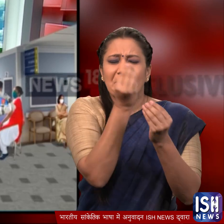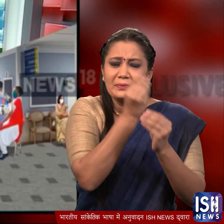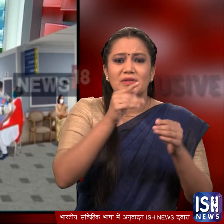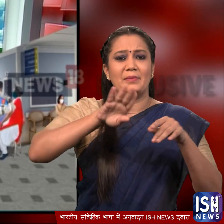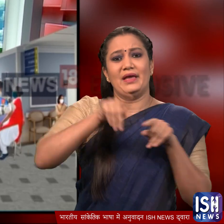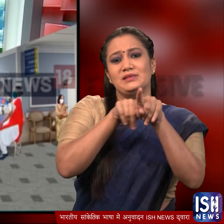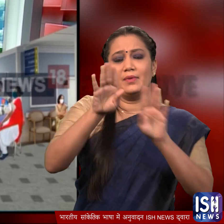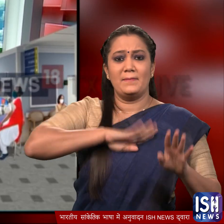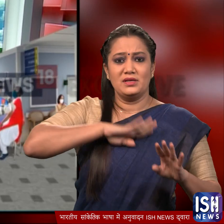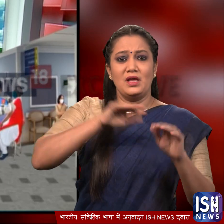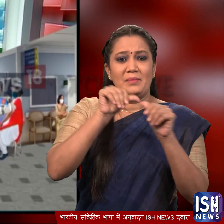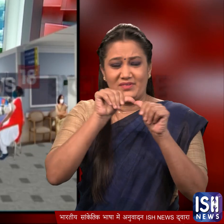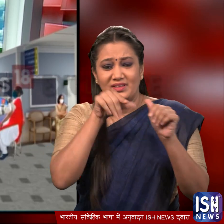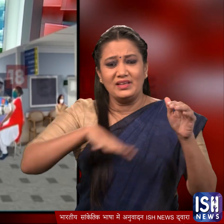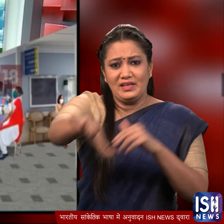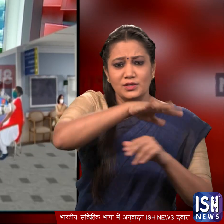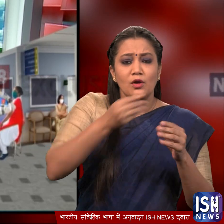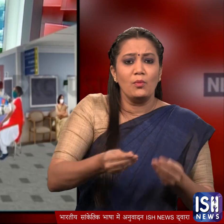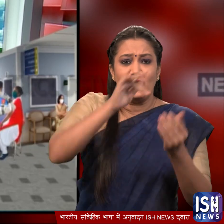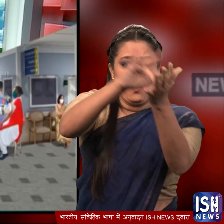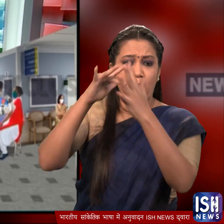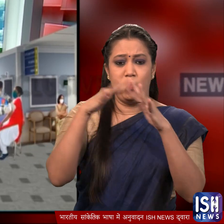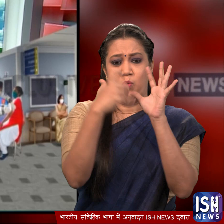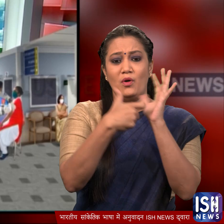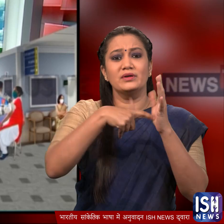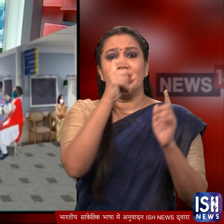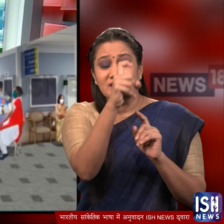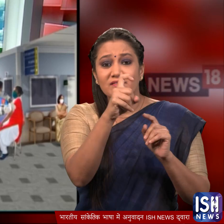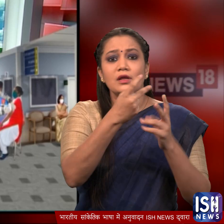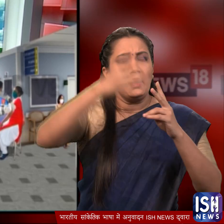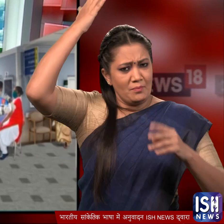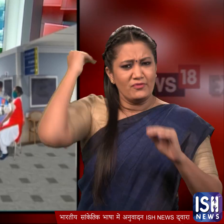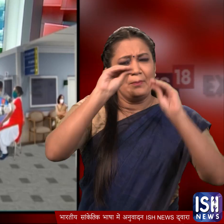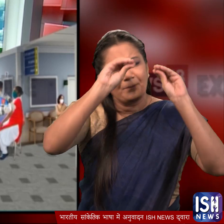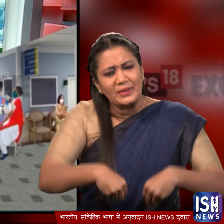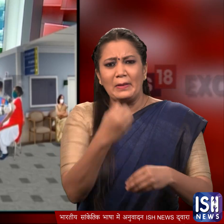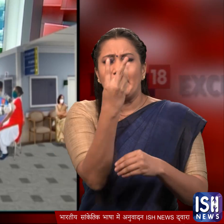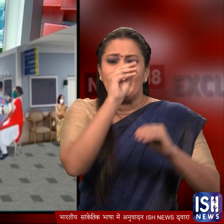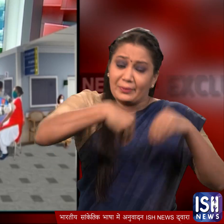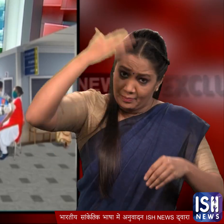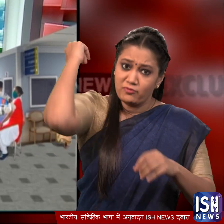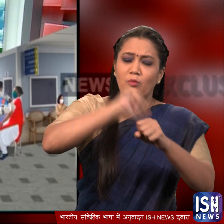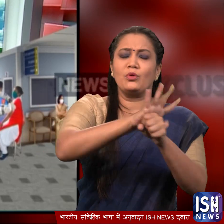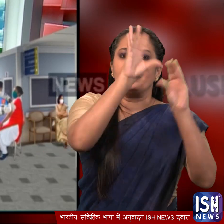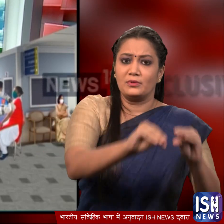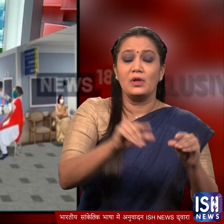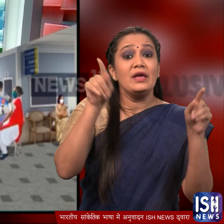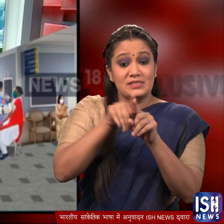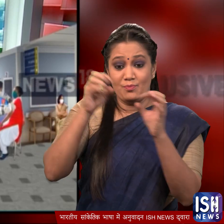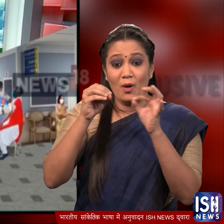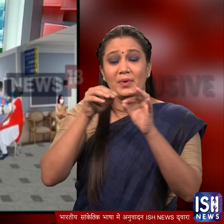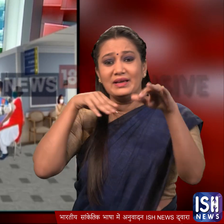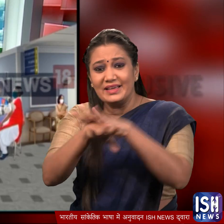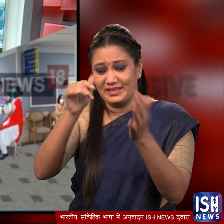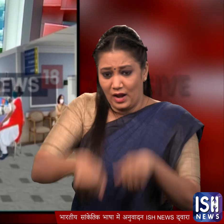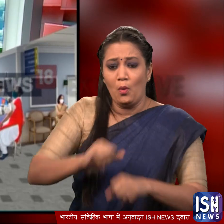के बराबर थे। जैसे कि महाराष्ट्र के अमरावती में अब ज्यादा मामले उन 7 वार्ड से सामने आ रहे हैं जहां पहले उनकी गिनती बेहद कम थी।